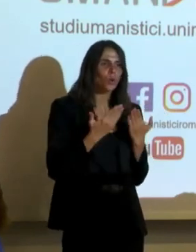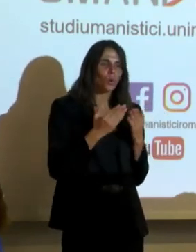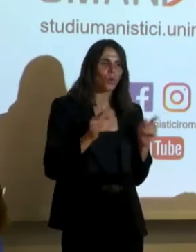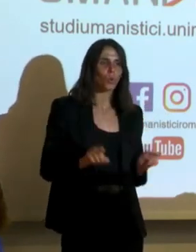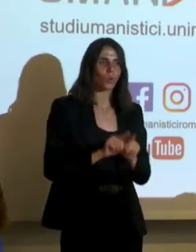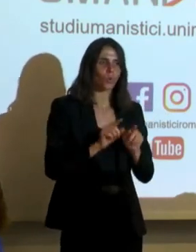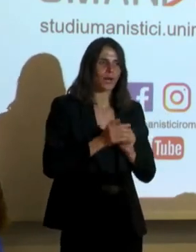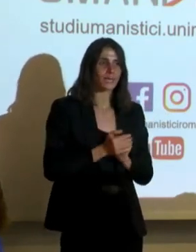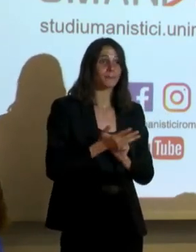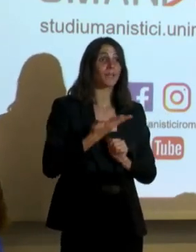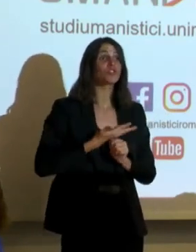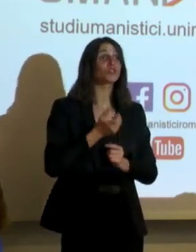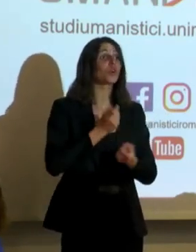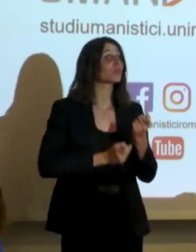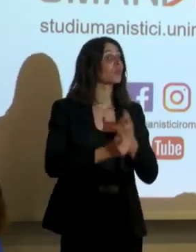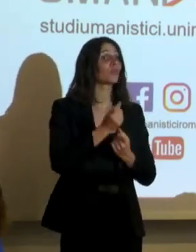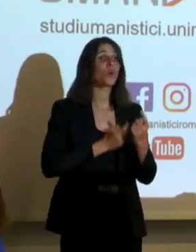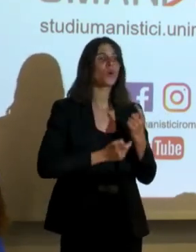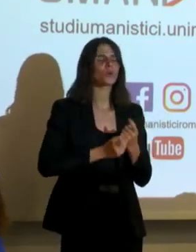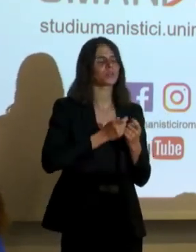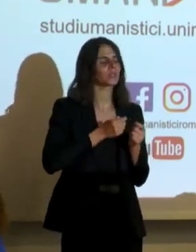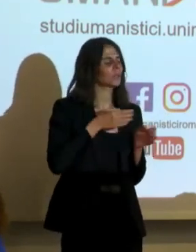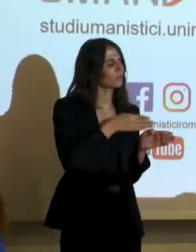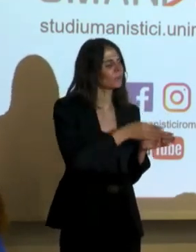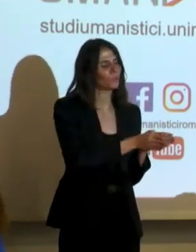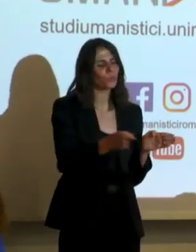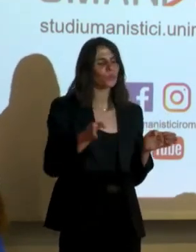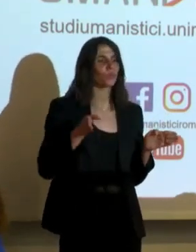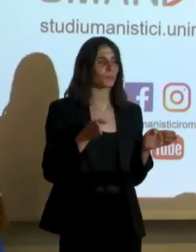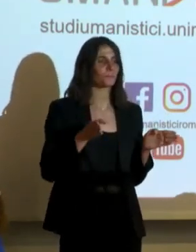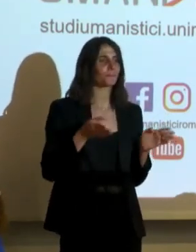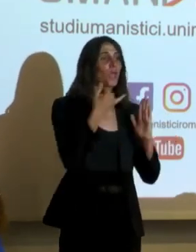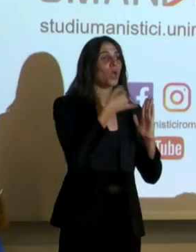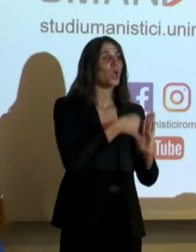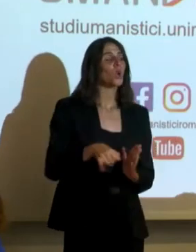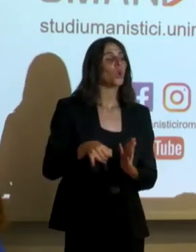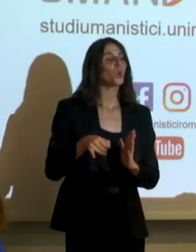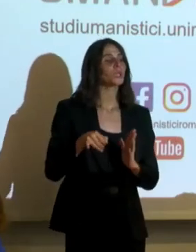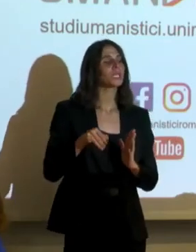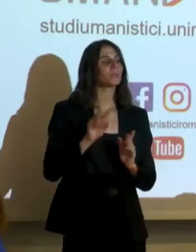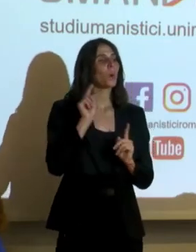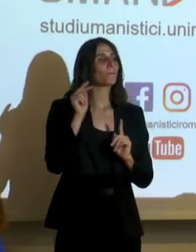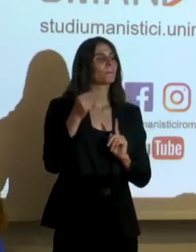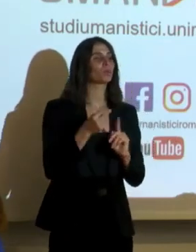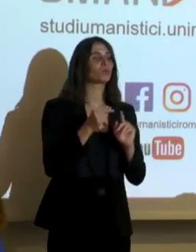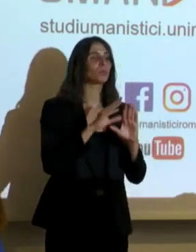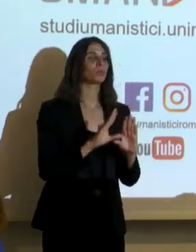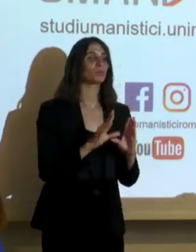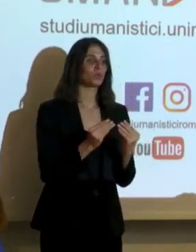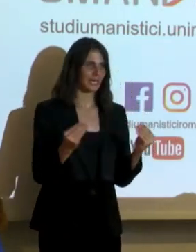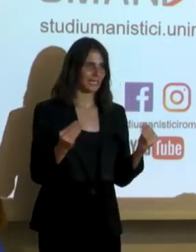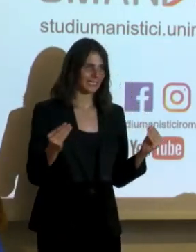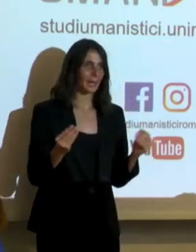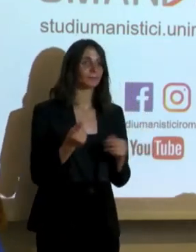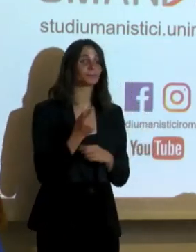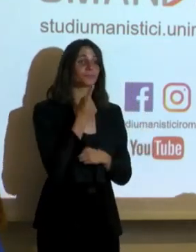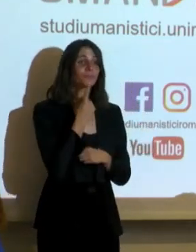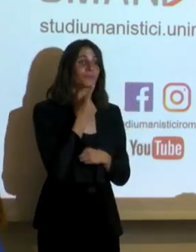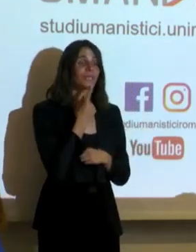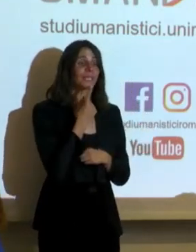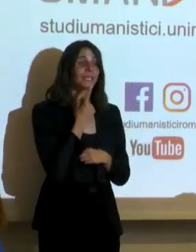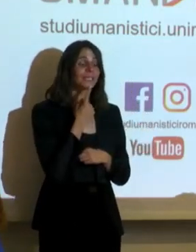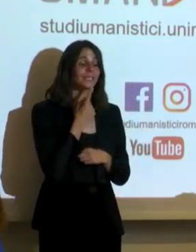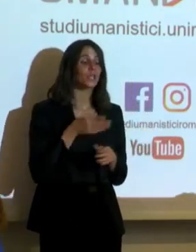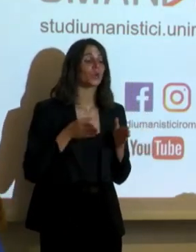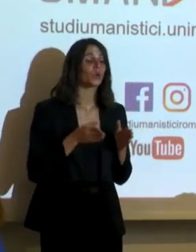di fonti che cambiano anche nel tempo. E infine l'ultimo aspetto della pluralità: chi percorre il nostro corso